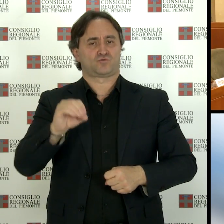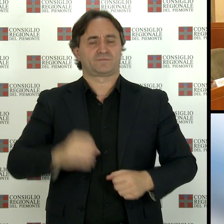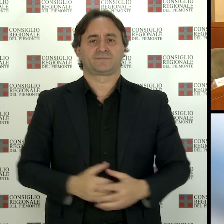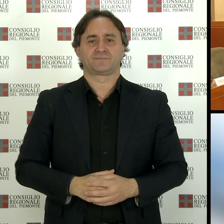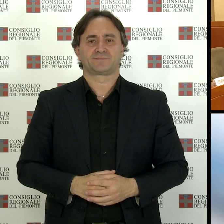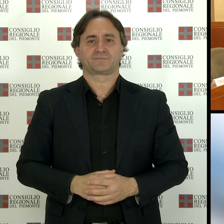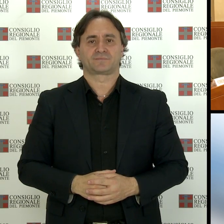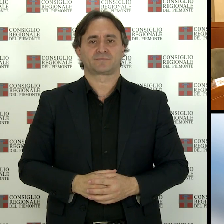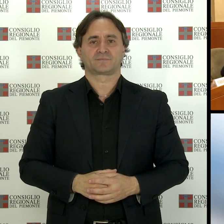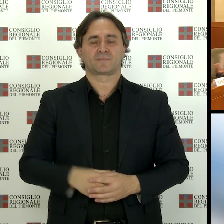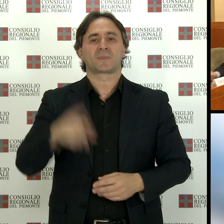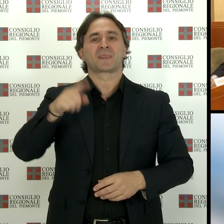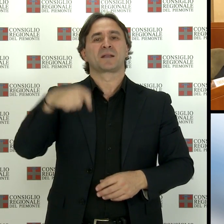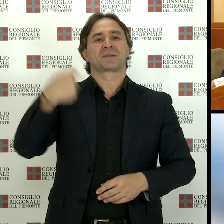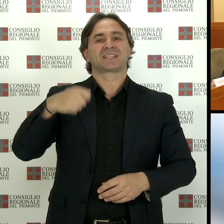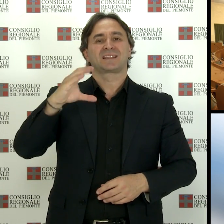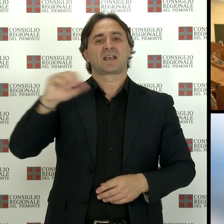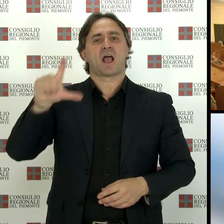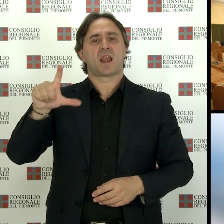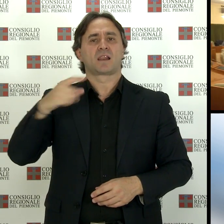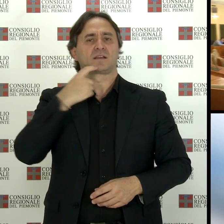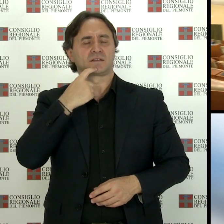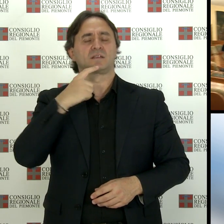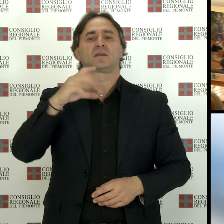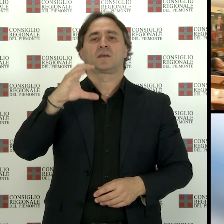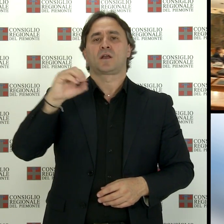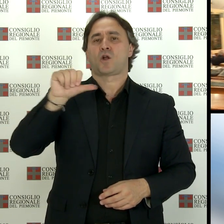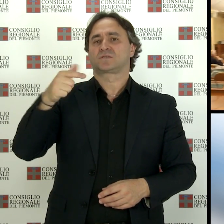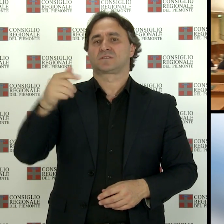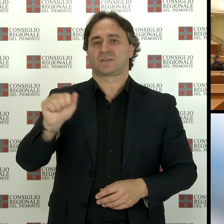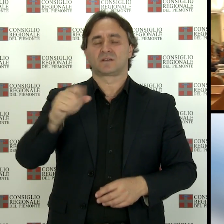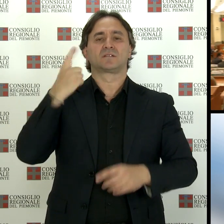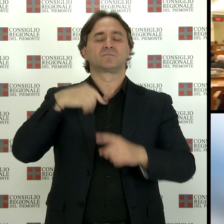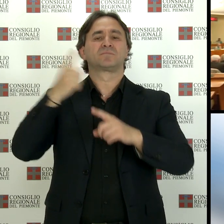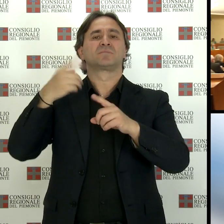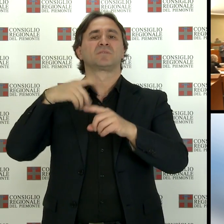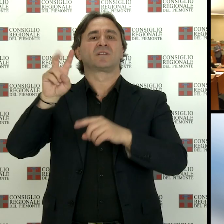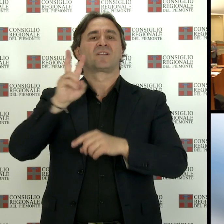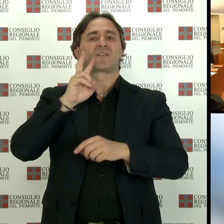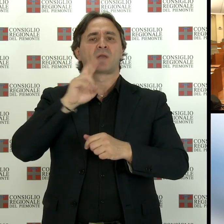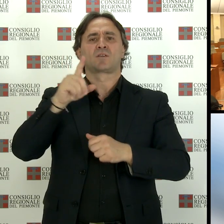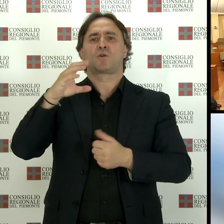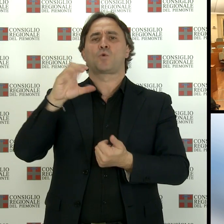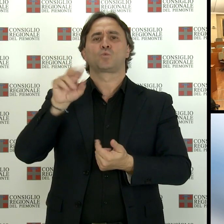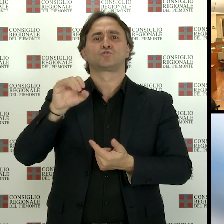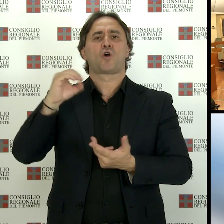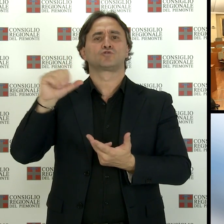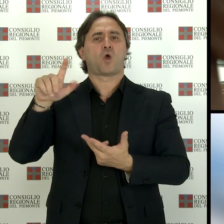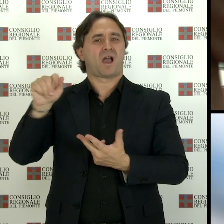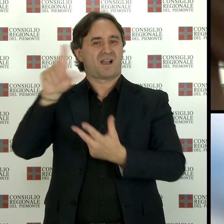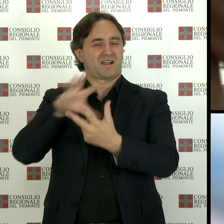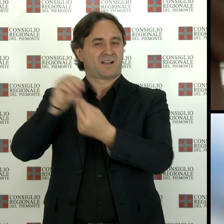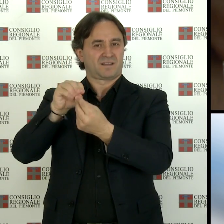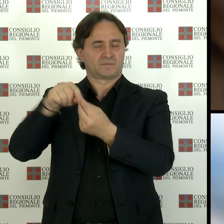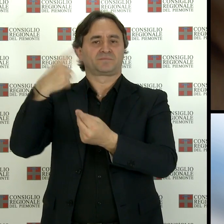Eletto il presidente del CAL. Si tratta di Stefano Costa, presidente della provincia del Verbano Cusio Ossola, proclamato all'unanimità alla guida